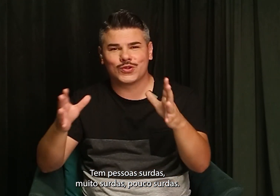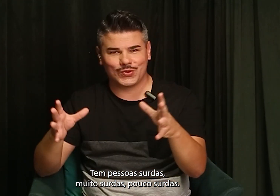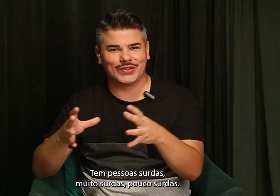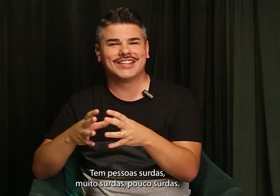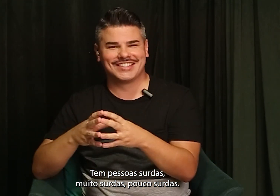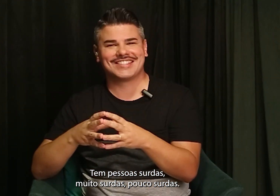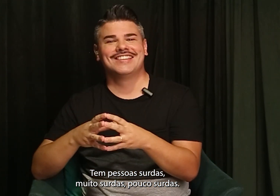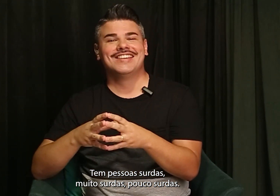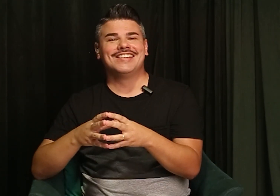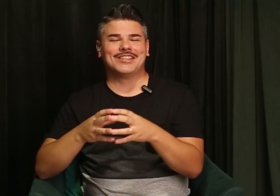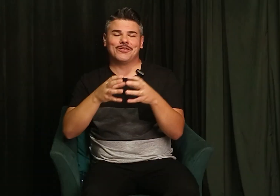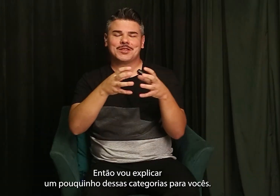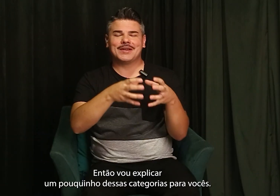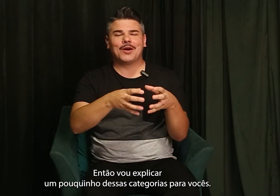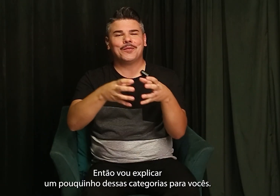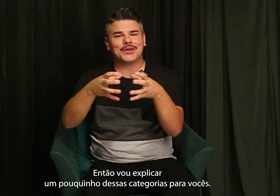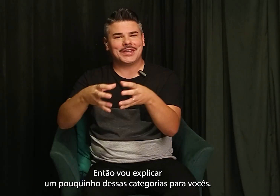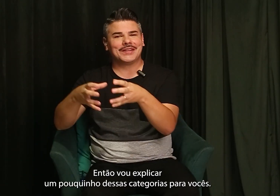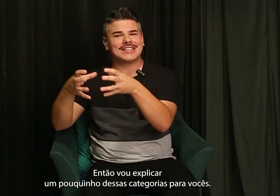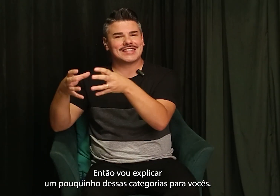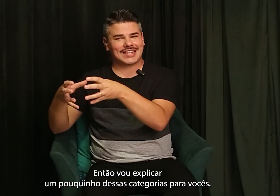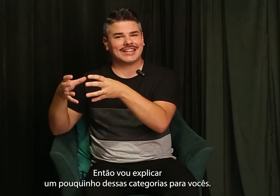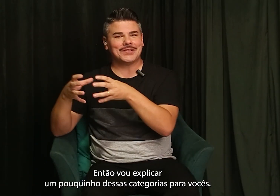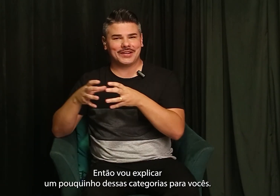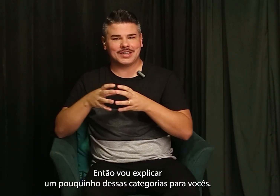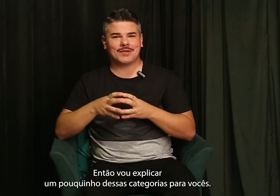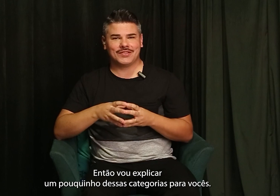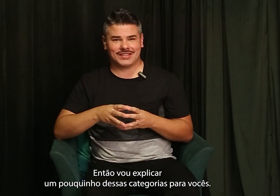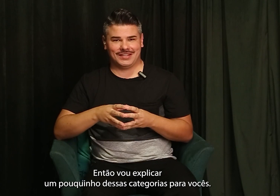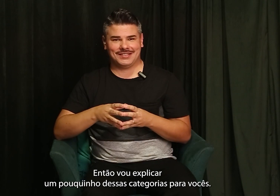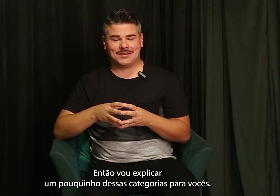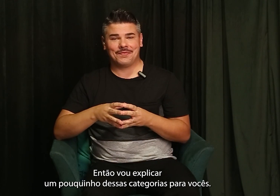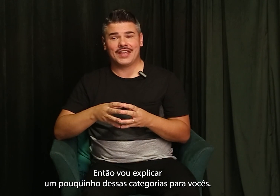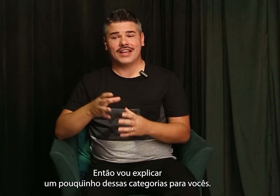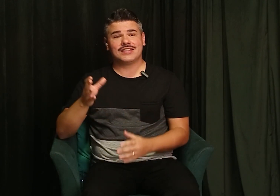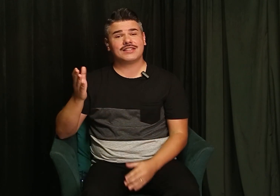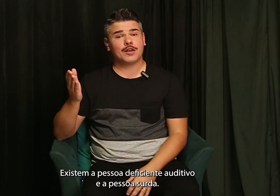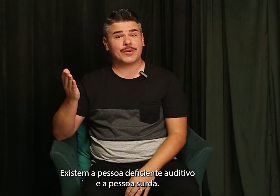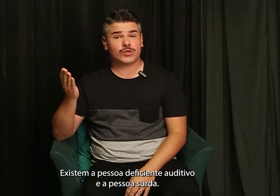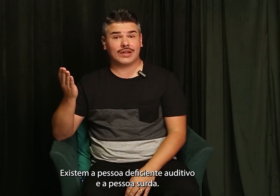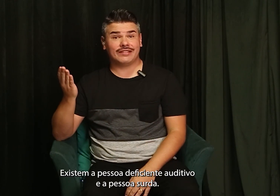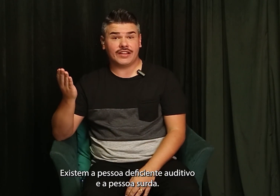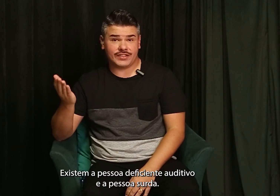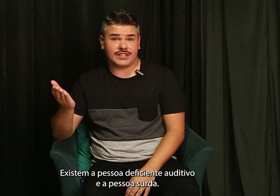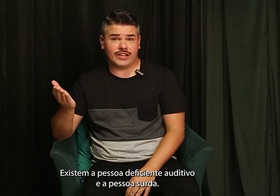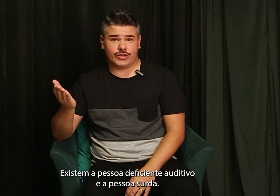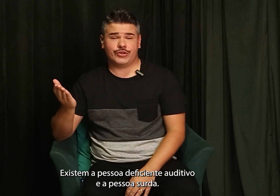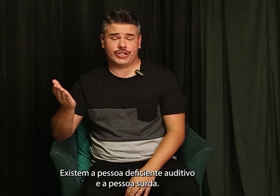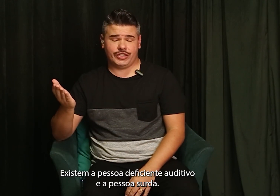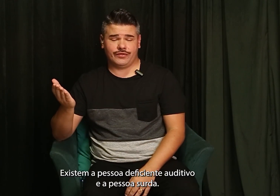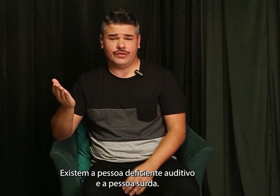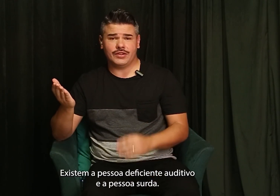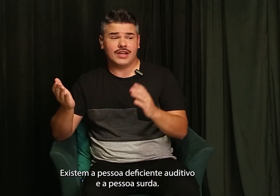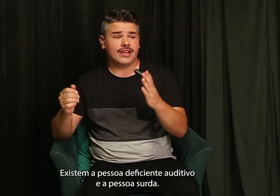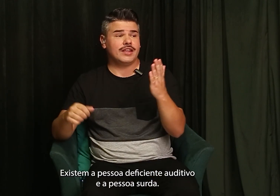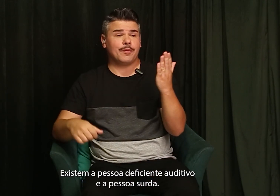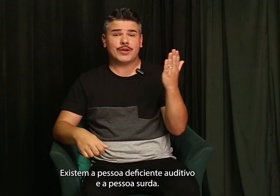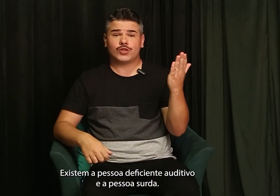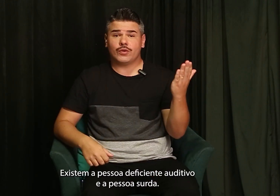pouco surdas. Então eu vou explicar um pouquinho dessas categorias para vocês. Existem a pessoa deficiente auditivo e a